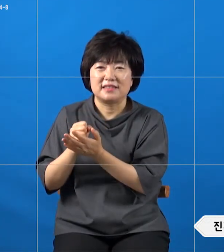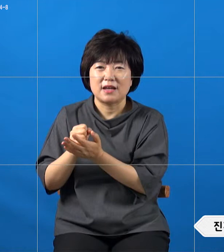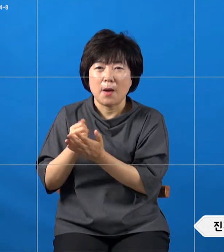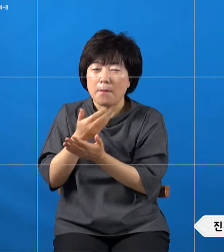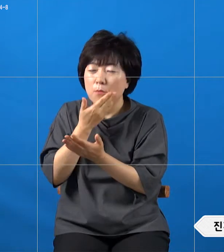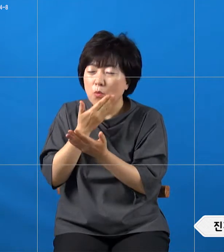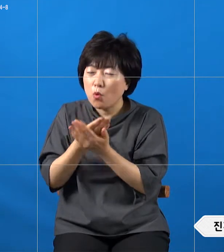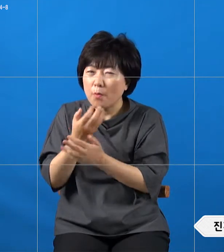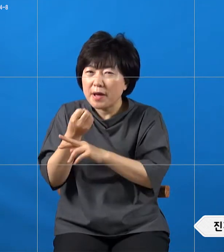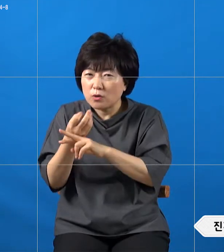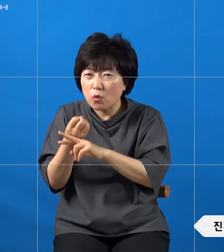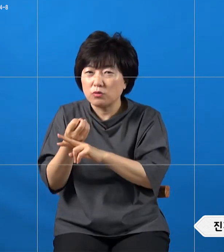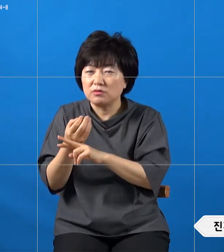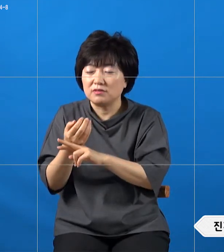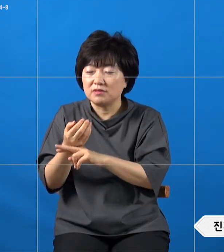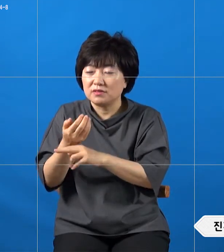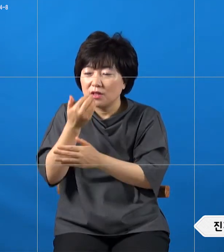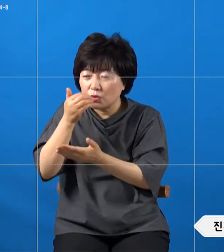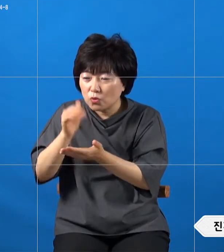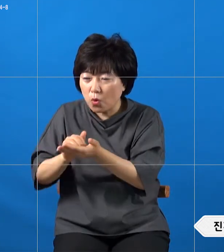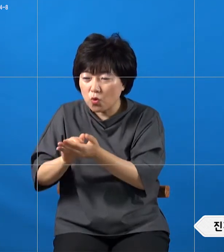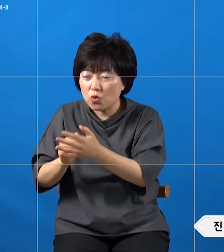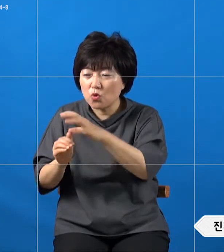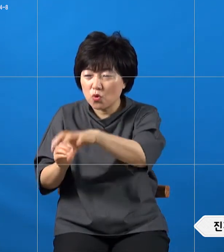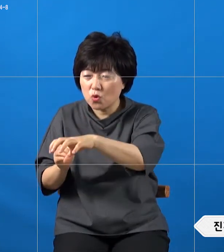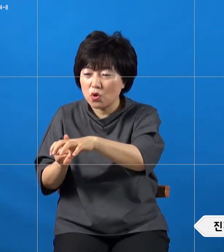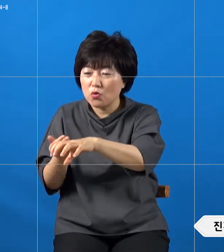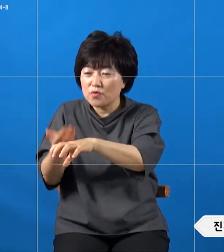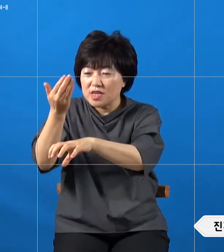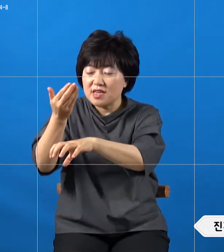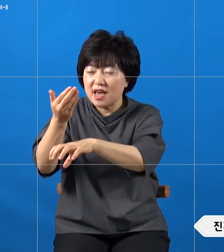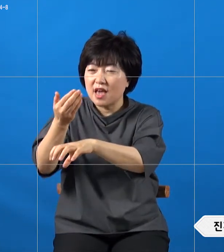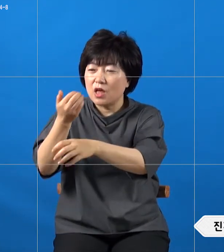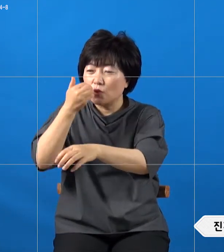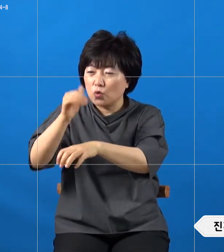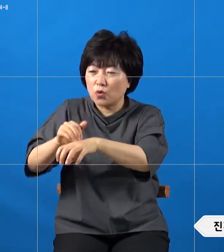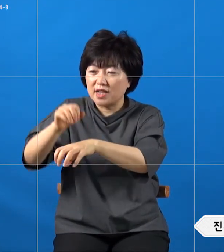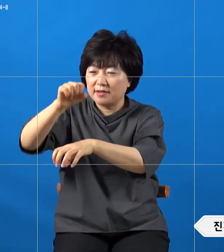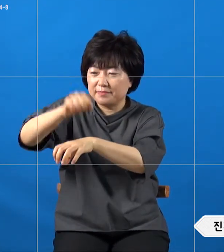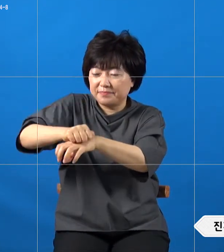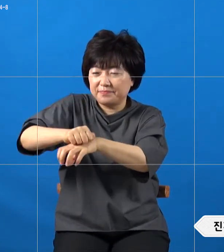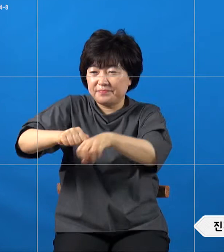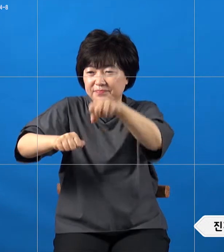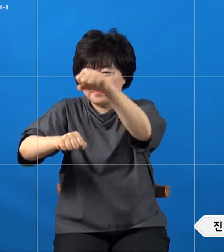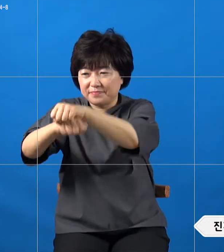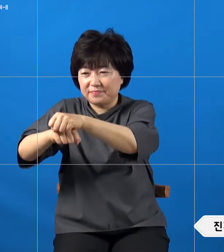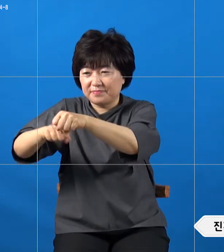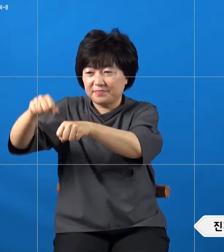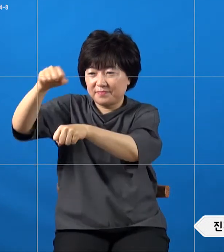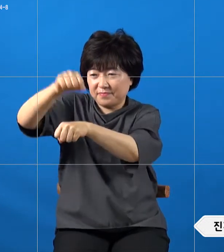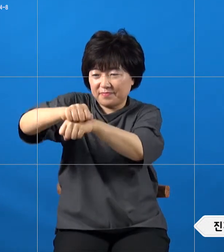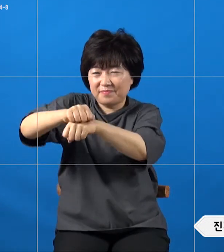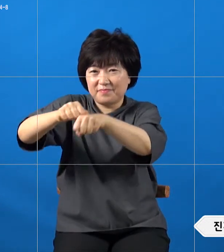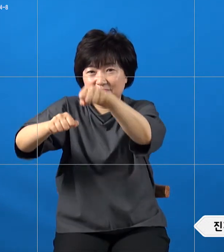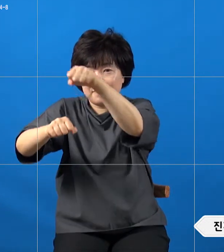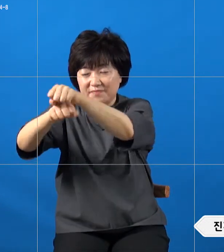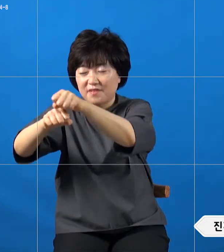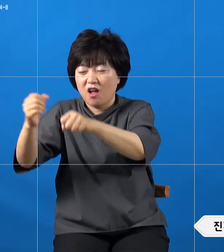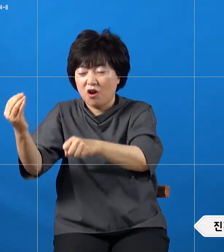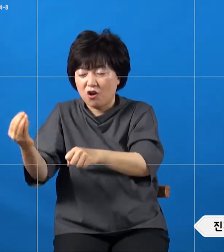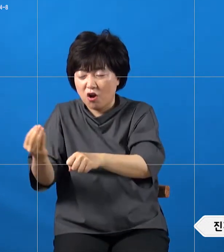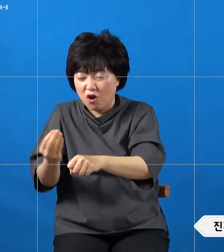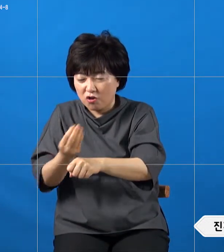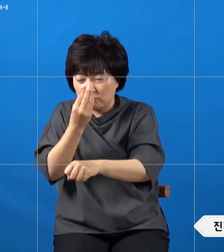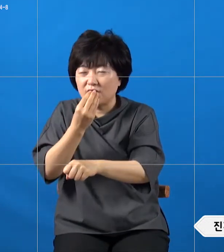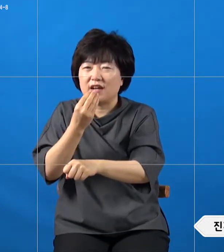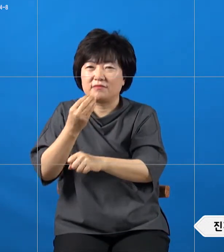위에 하나씩 하나씩 돌들이 모여서 하나님의 거룩한 전이 신령하게 세워지고